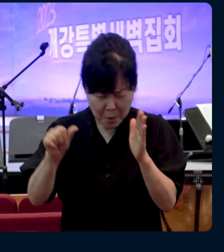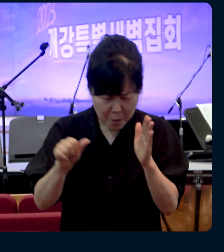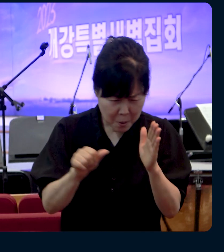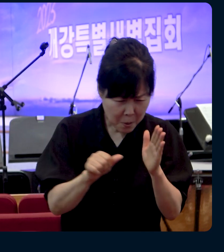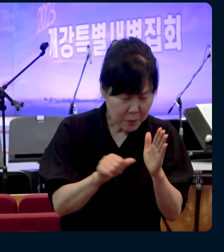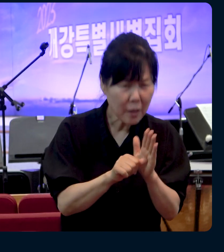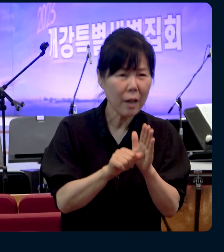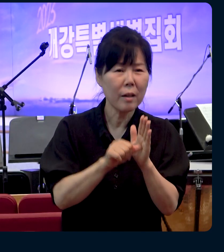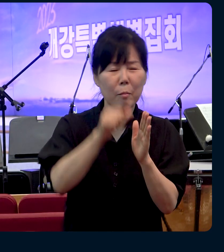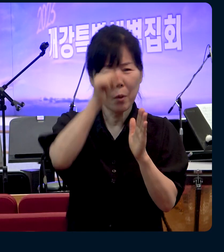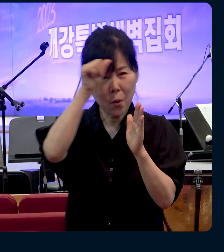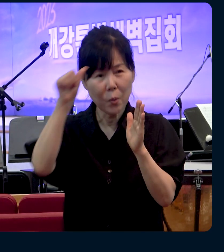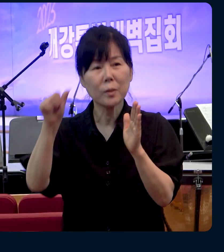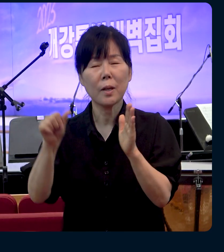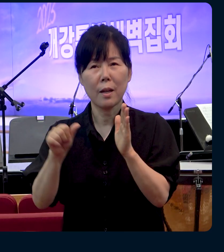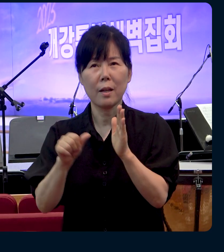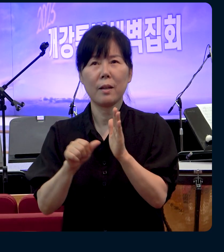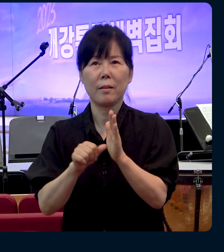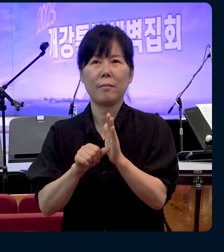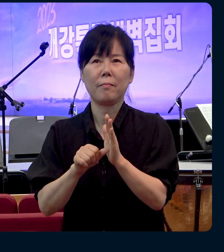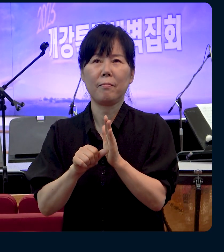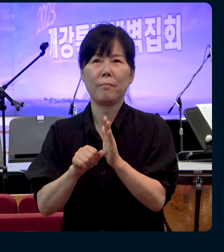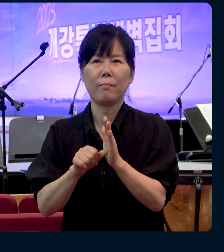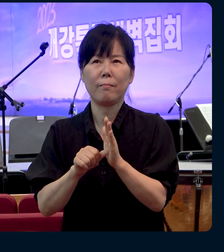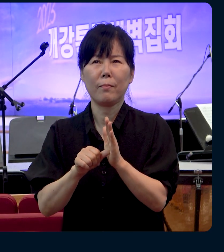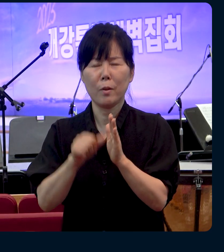평생 그래서 뭐예요? 구도자예요.